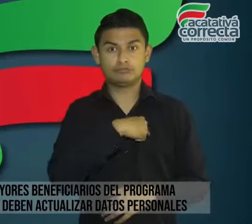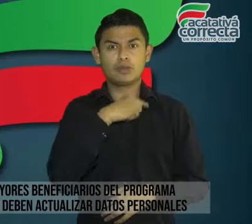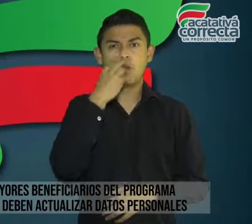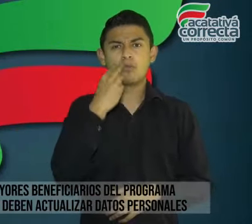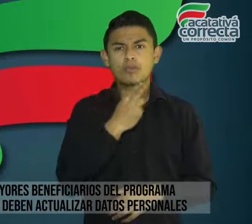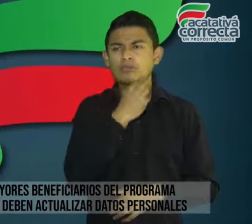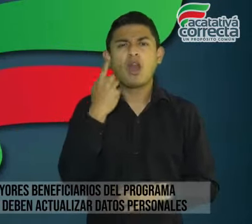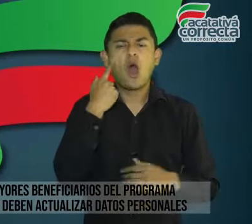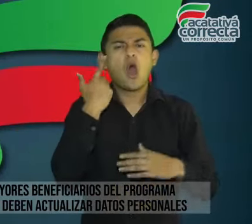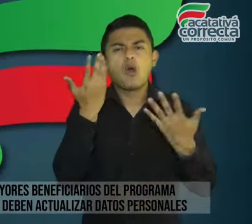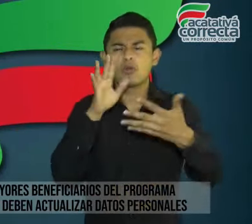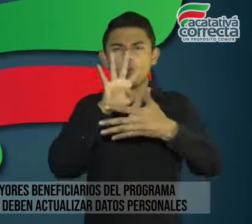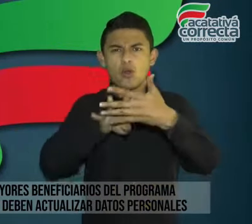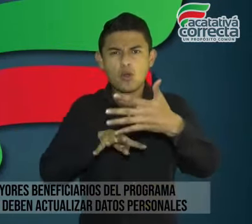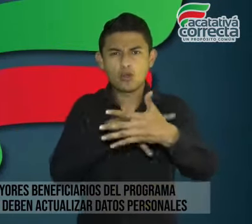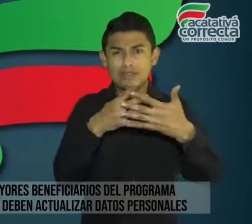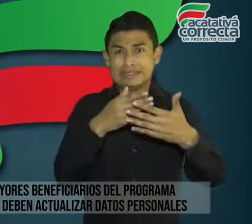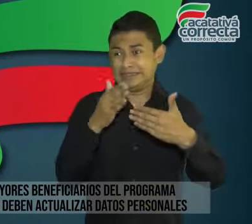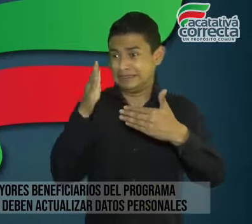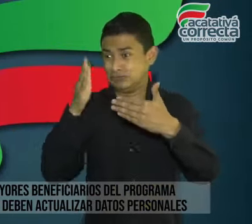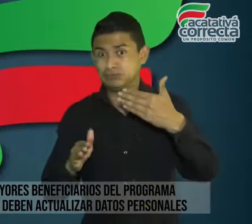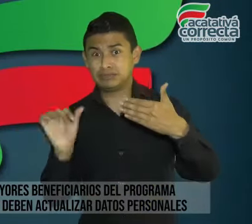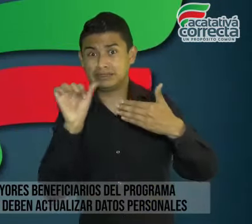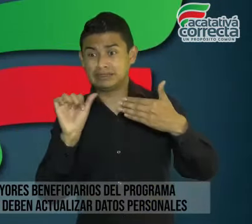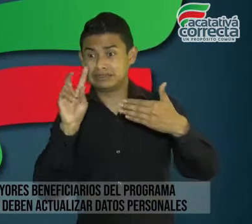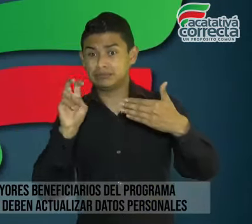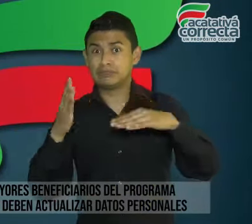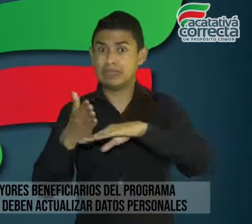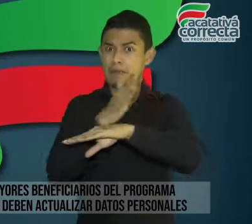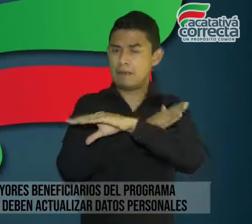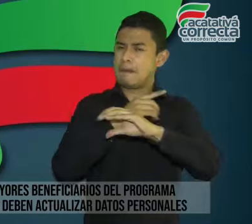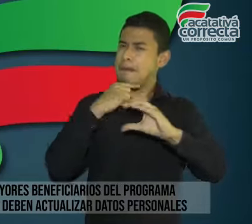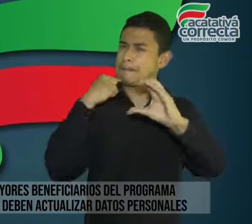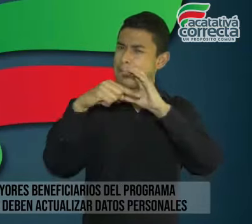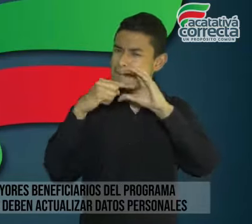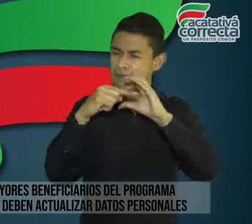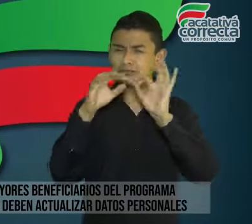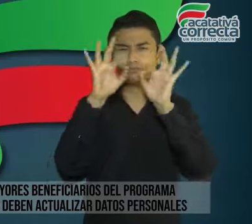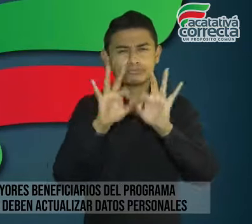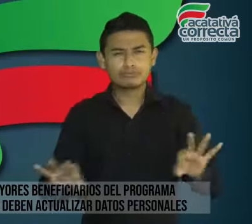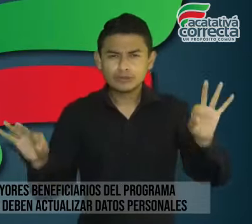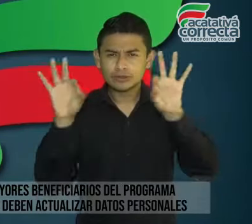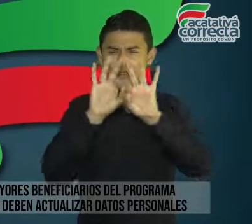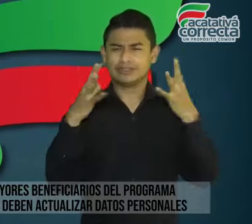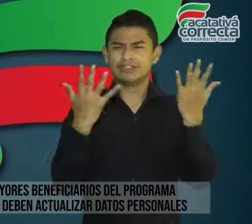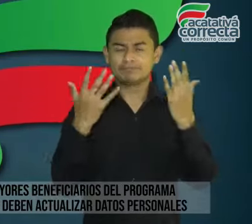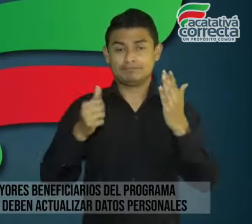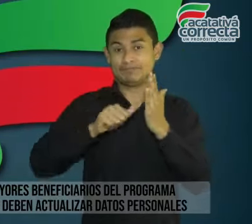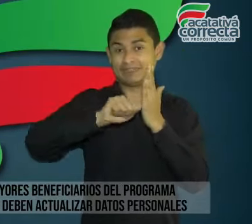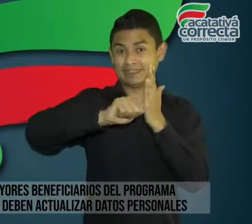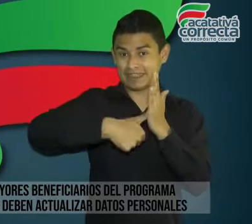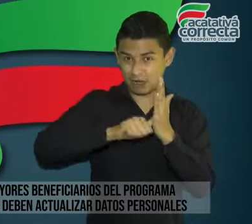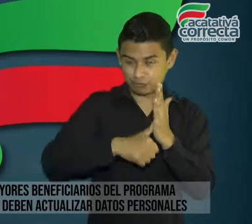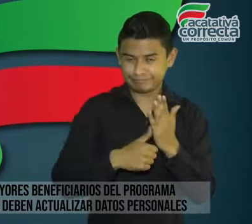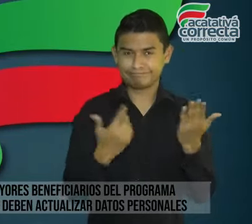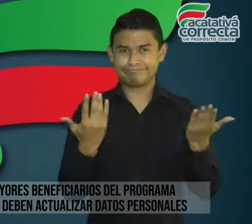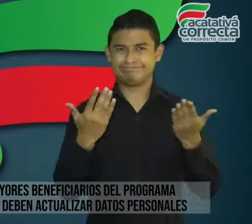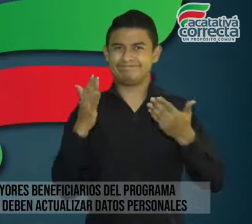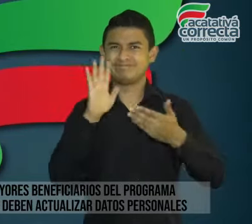-715-9745 de 8 de la mañana a 12 del mediodía y de 2 a 4